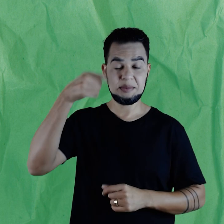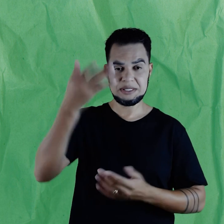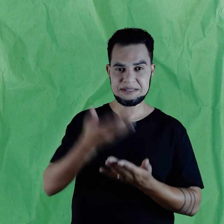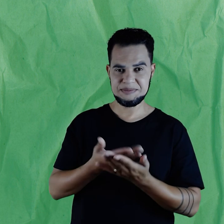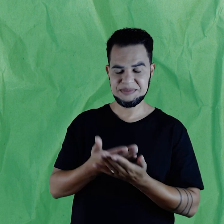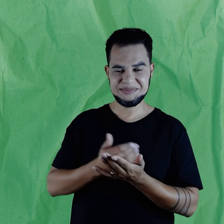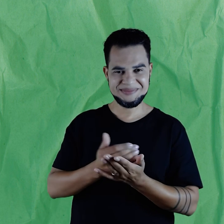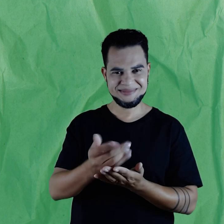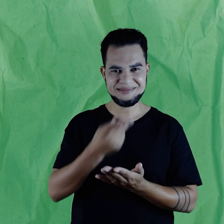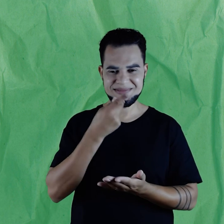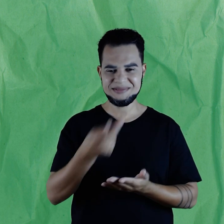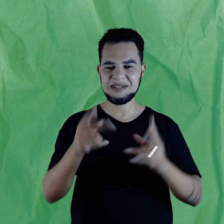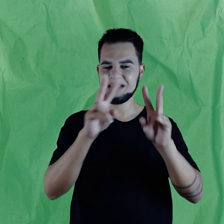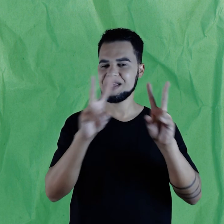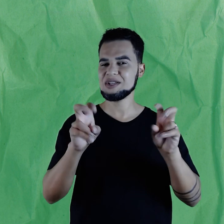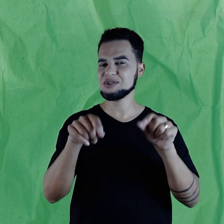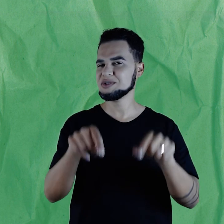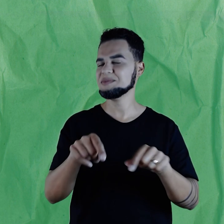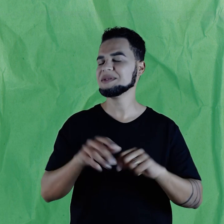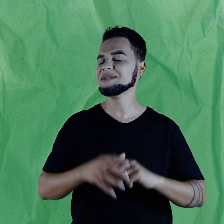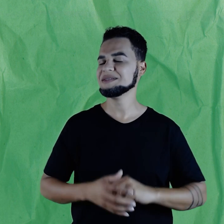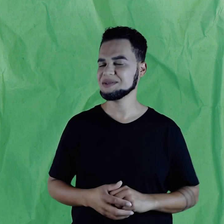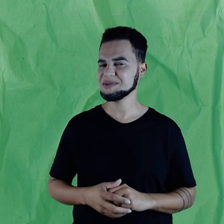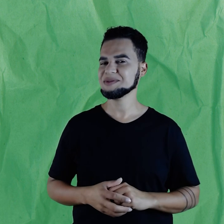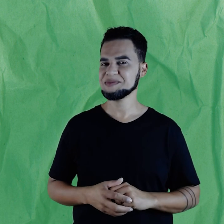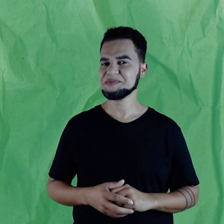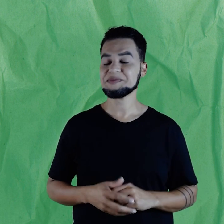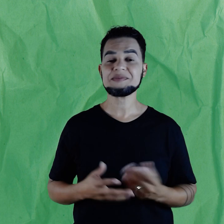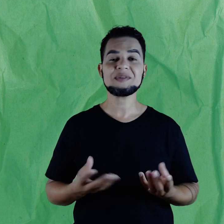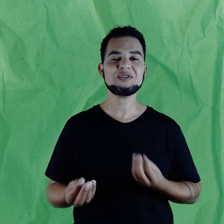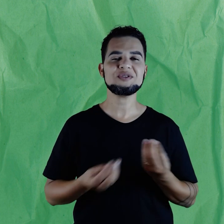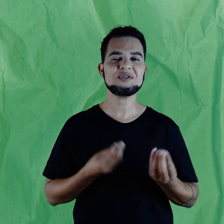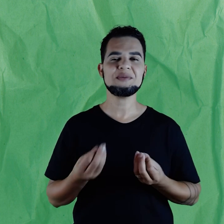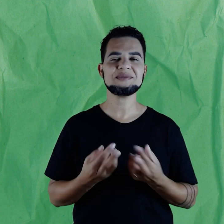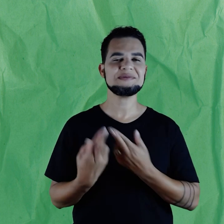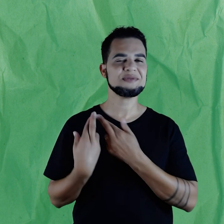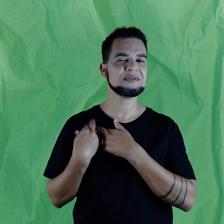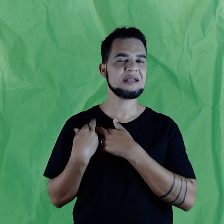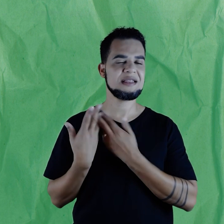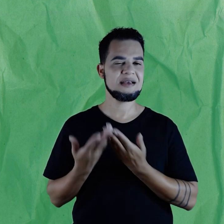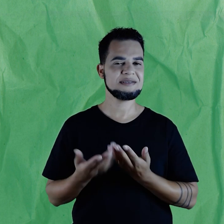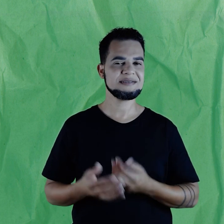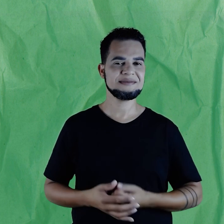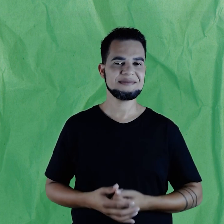a falar um pouquinho sobre o React e sobre as suas funcionalidades.